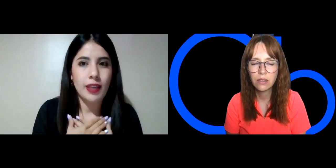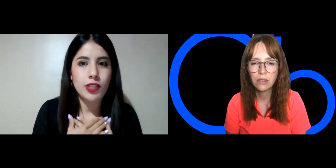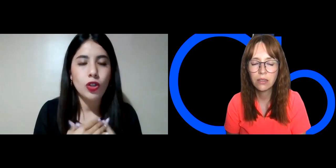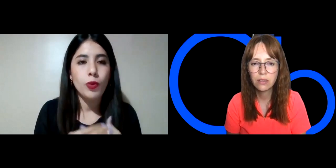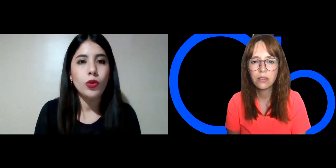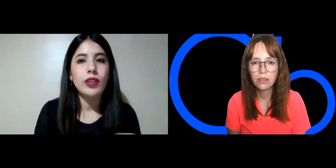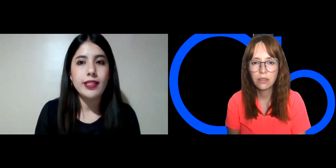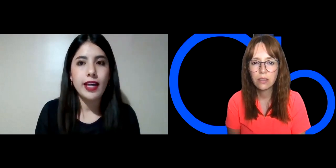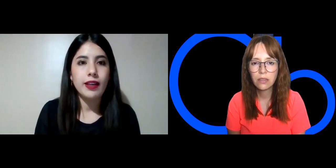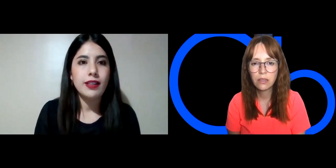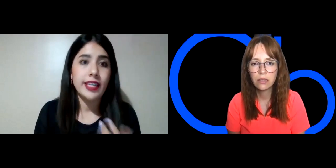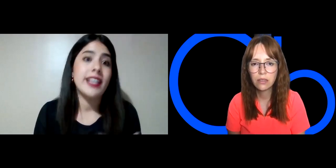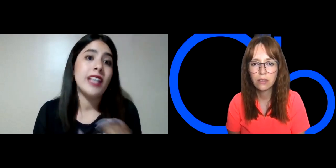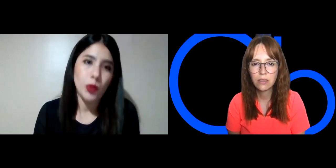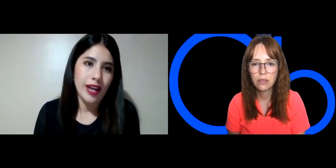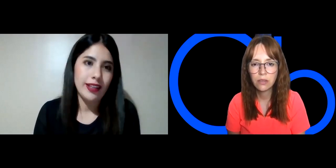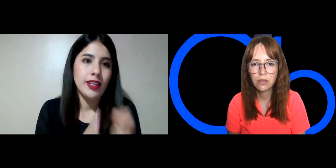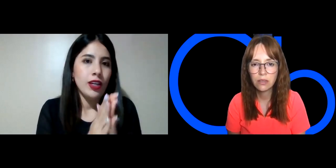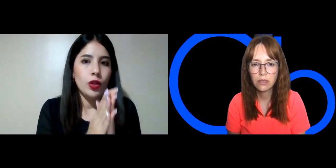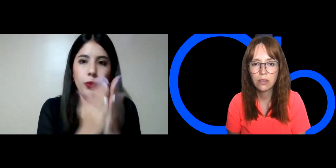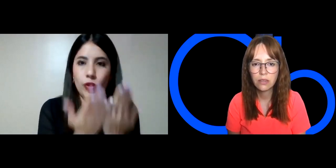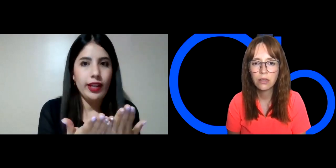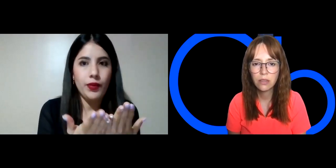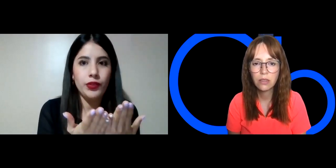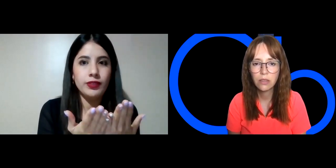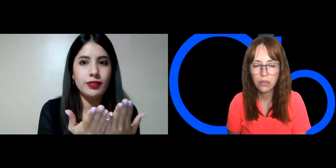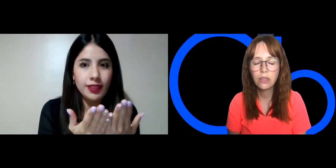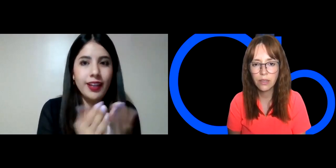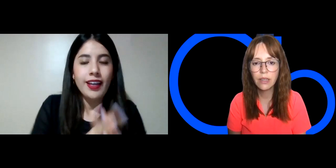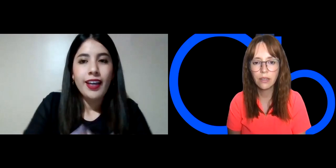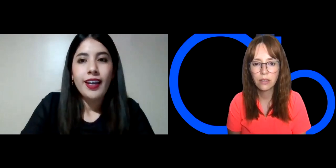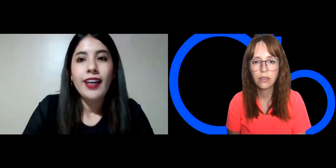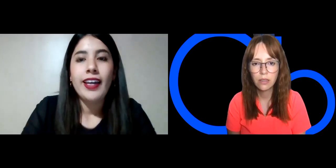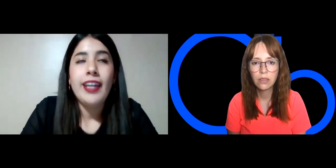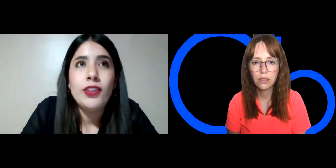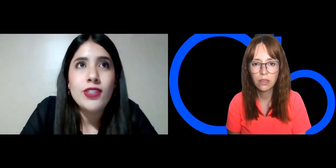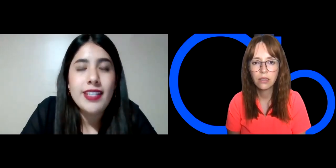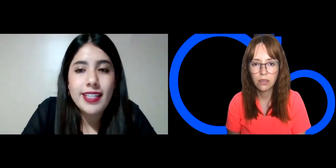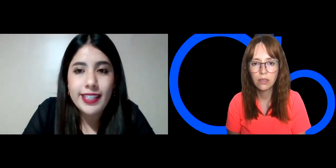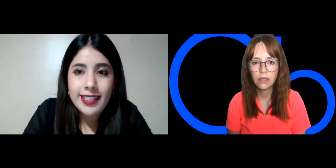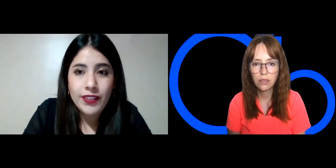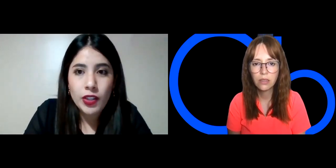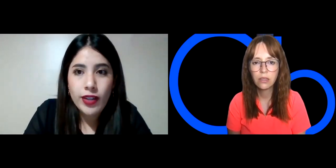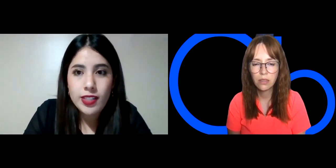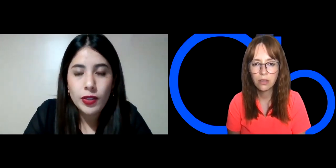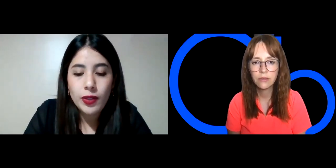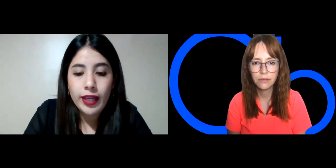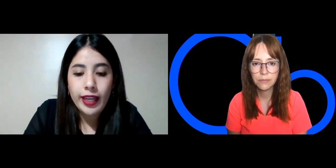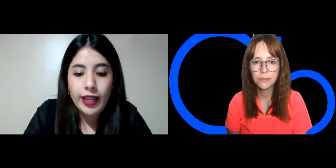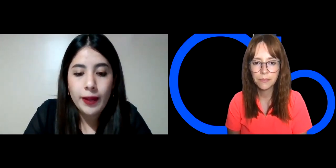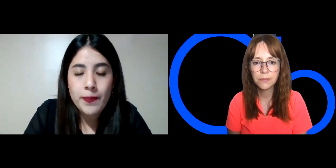sienta más cómodo, utilizar señas naturales, como libro. Ok. Entonces, ya sabiendo